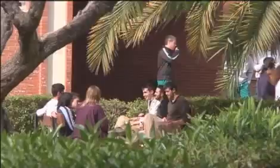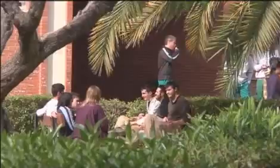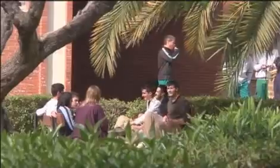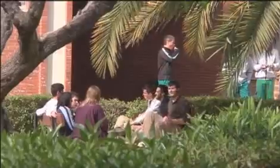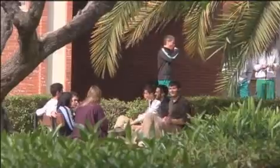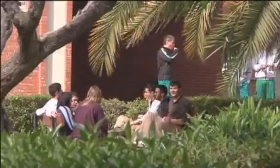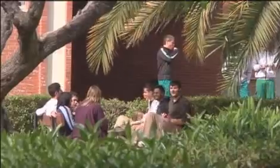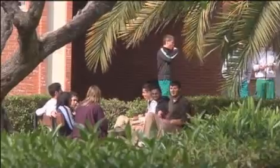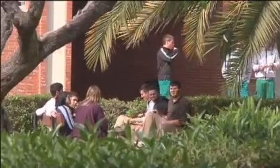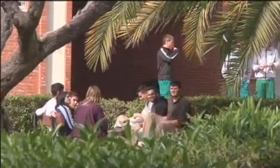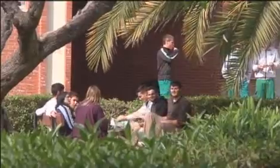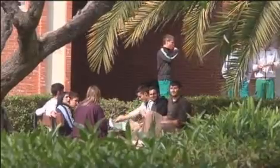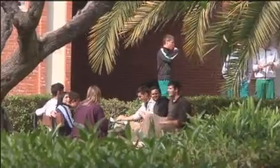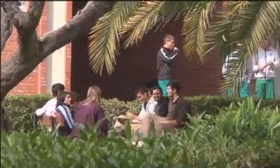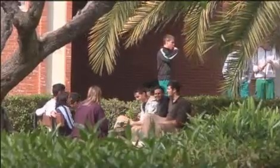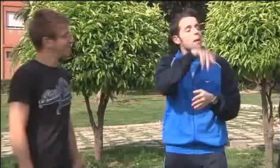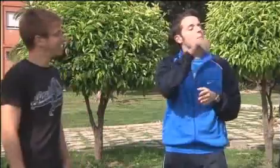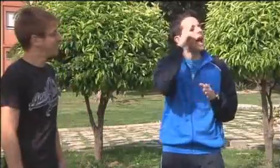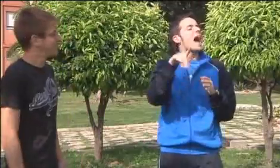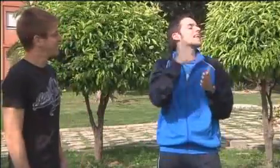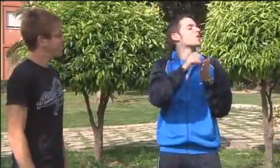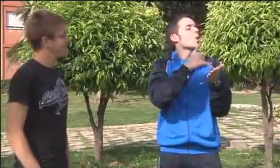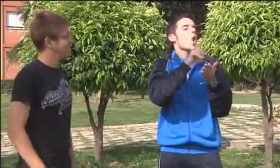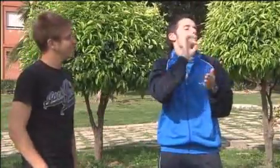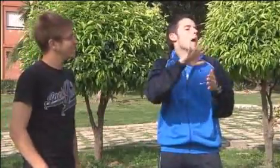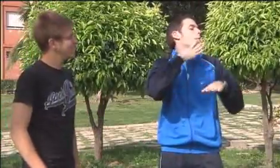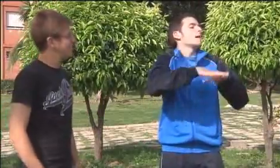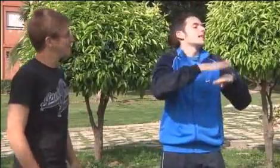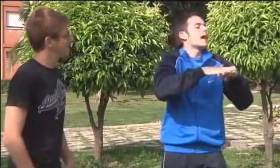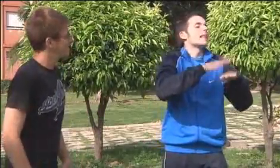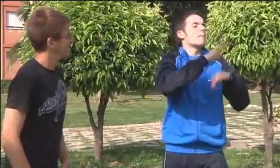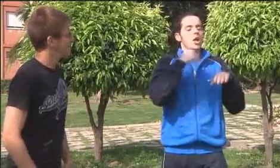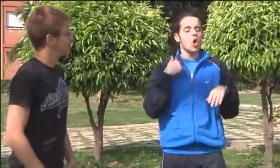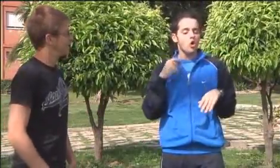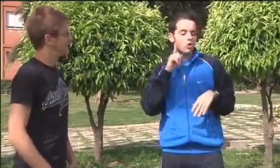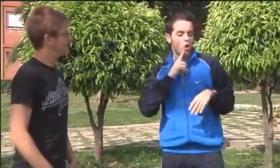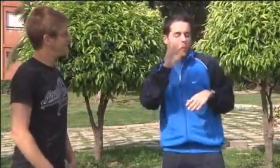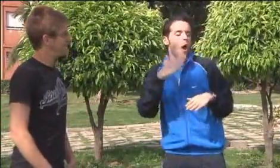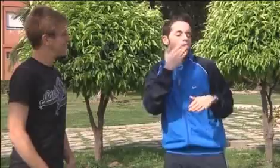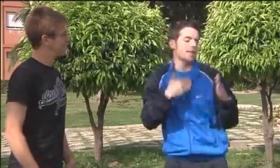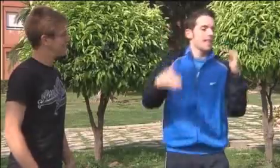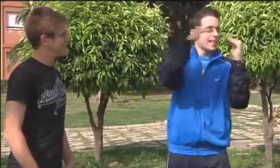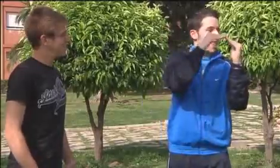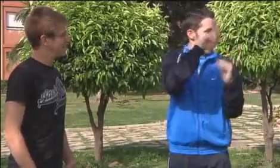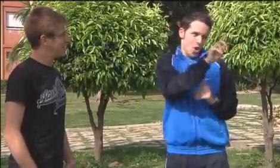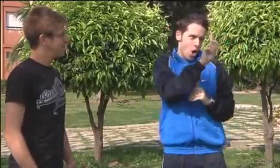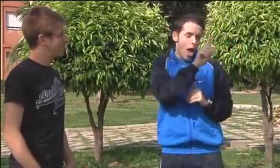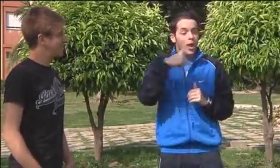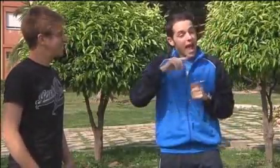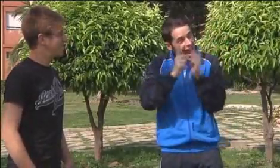estamos muy bien yo det terminadora mi compañero y también la asignatura es como una asignatura de matemática Por ejemplo yo estoy en la asignatura de matemática